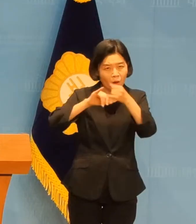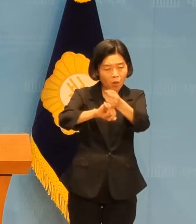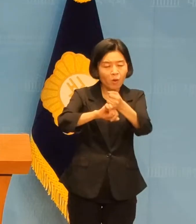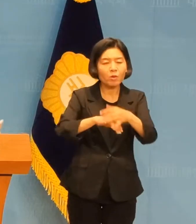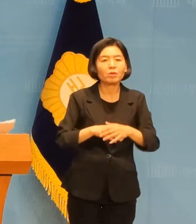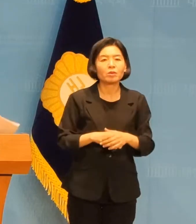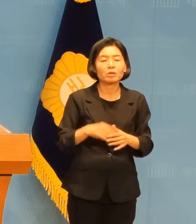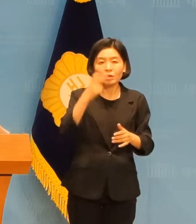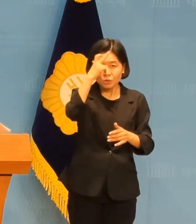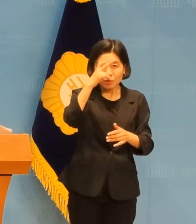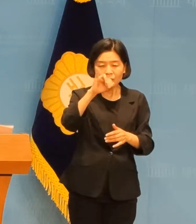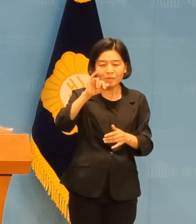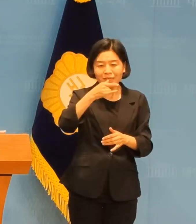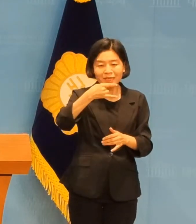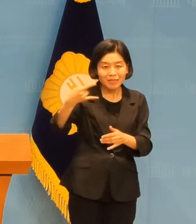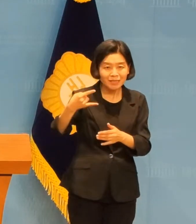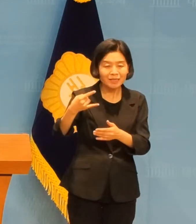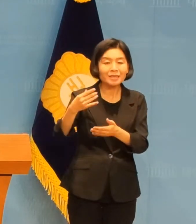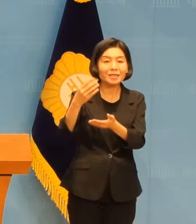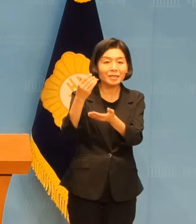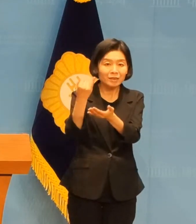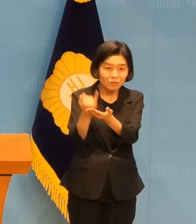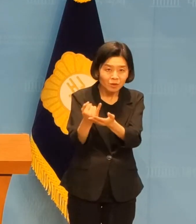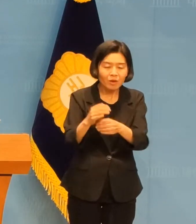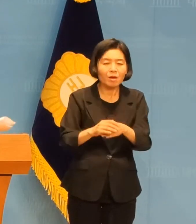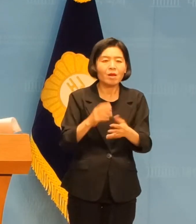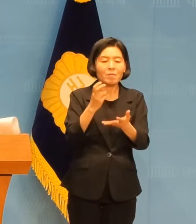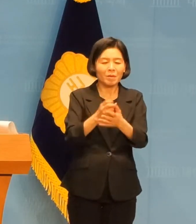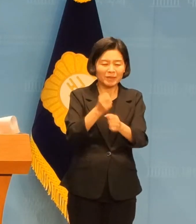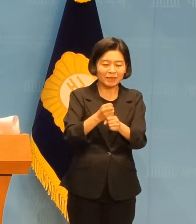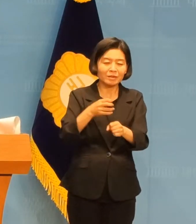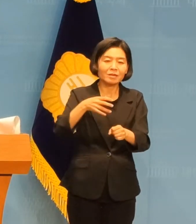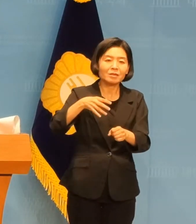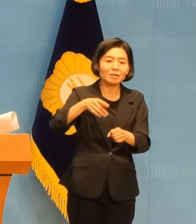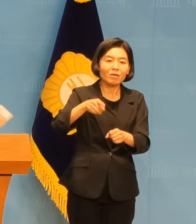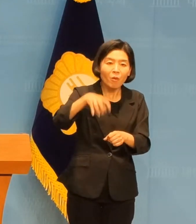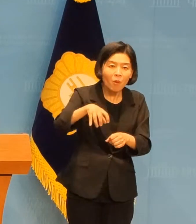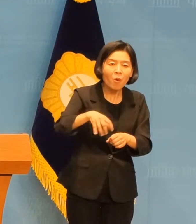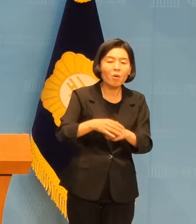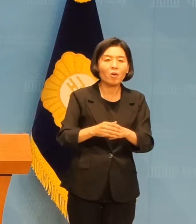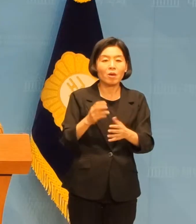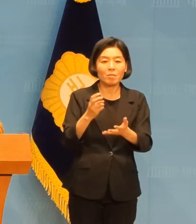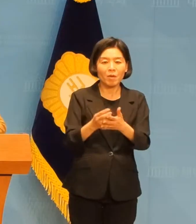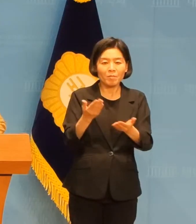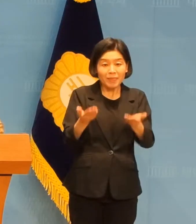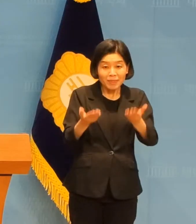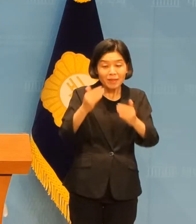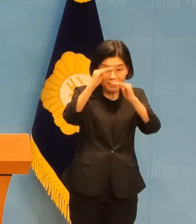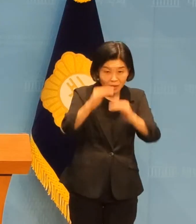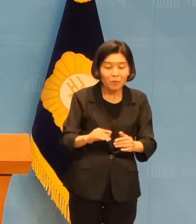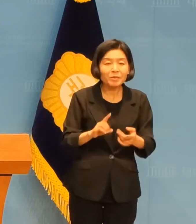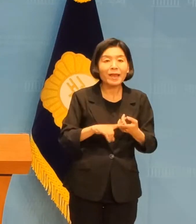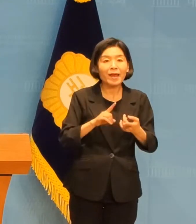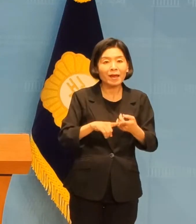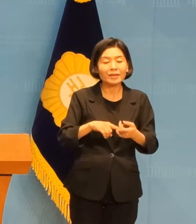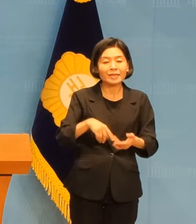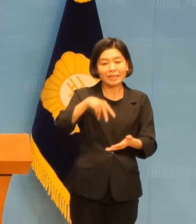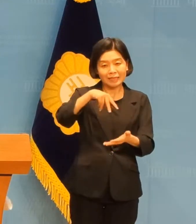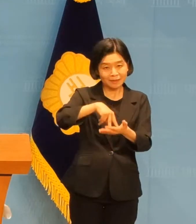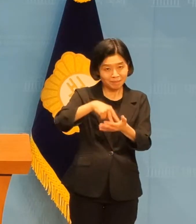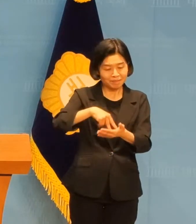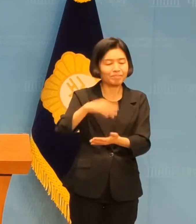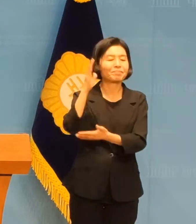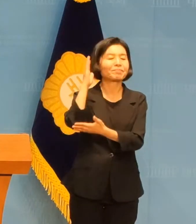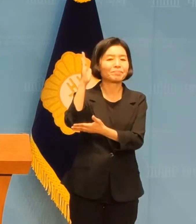최민희 위원장님의 이번 법제처의 유권 해석에 대한 입장문을